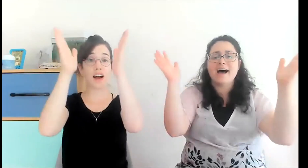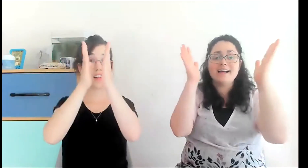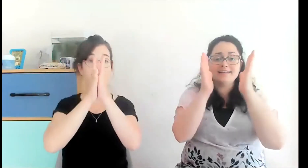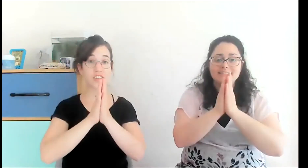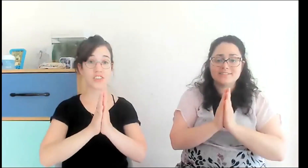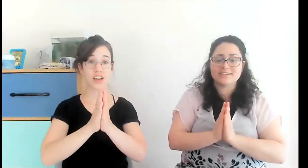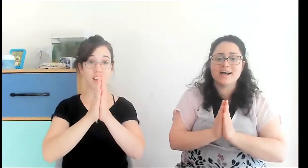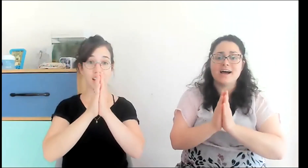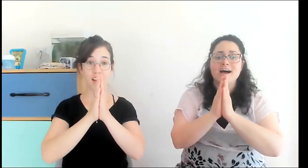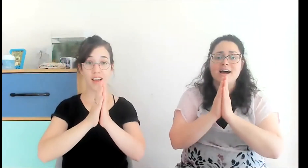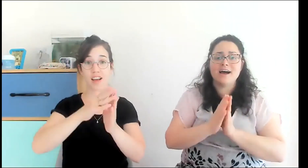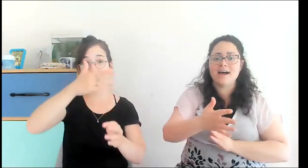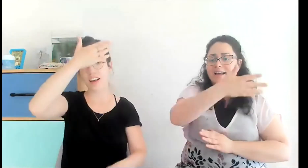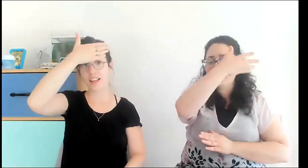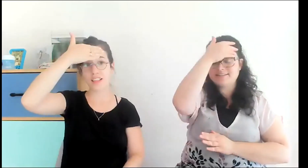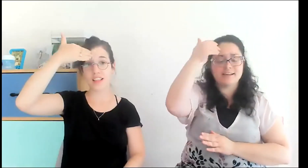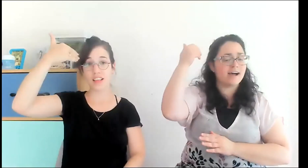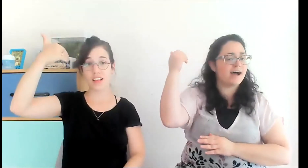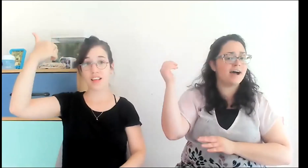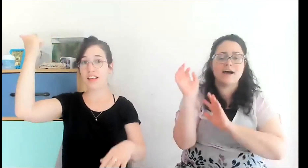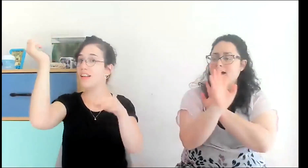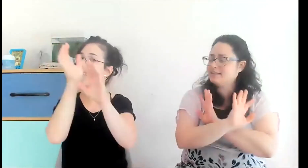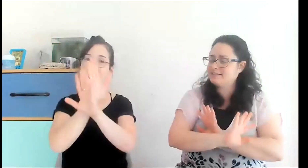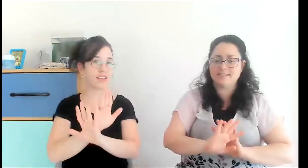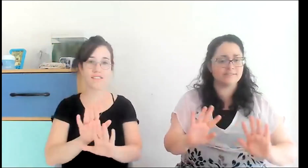אל תשכח את